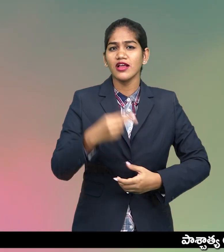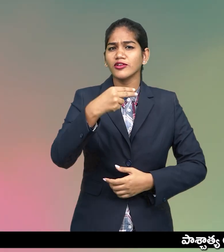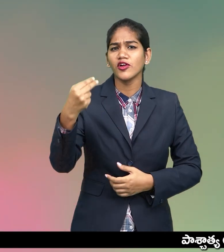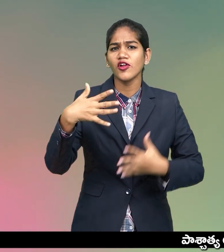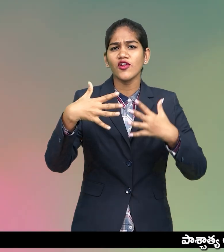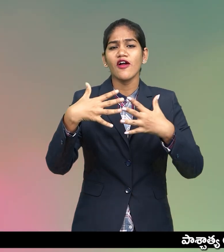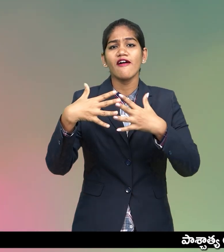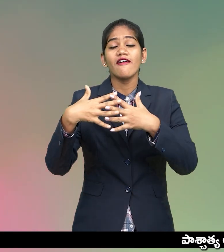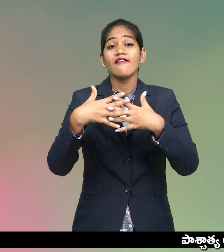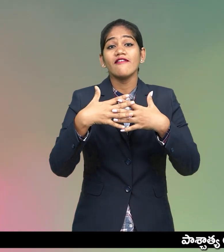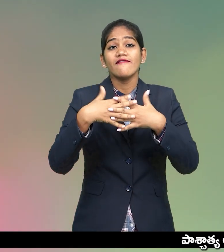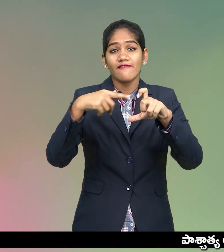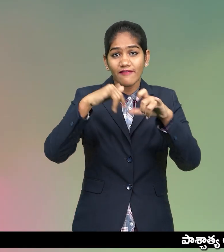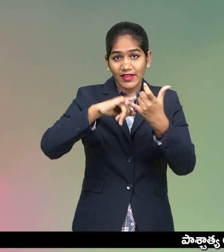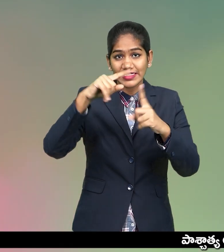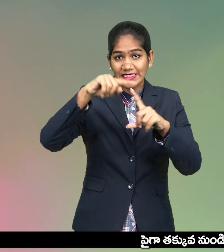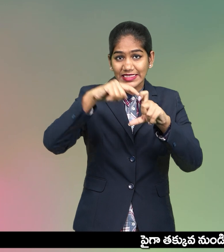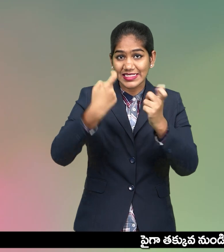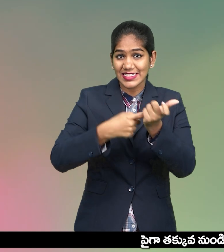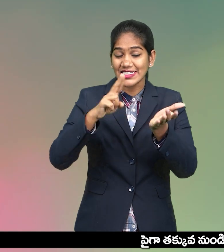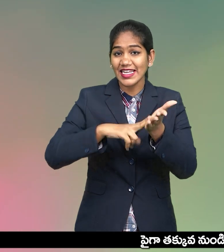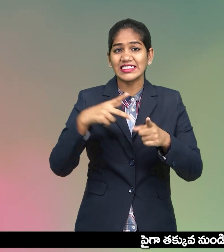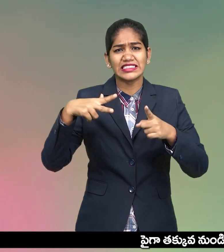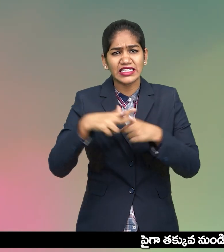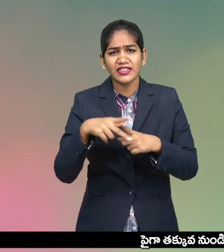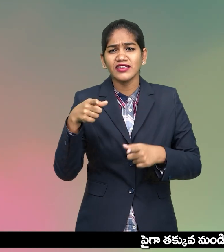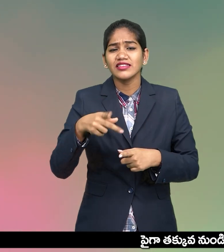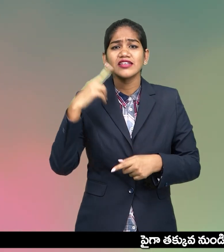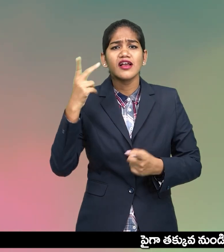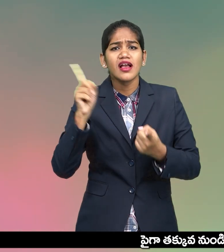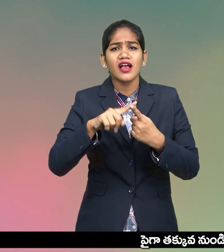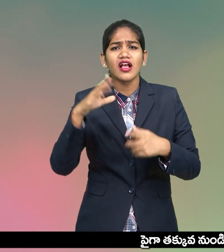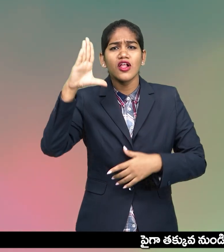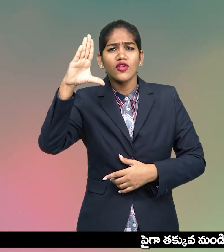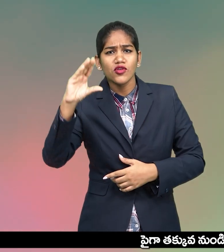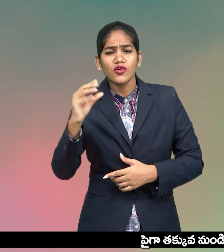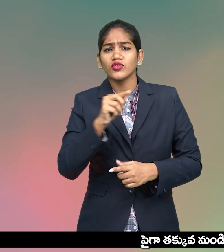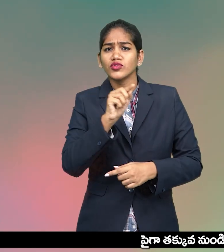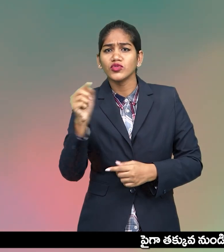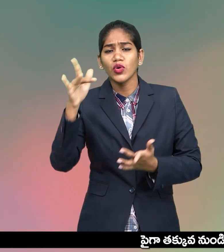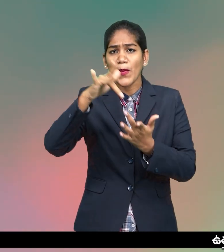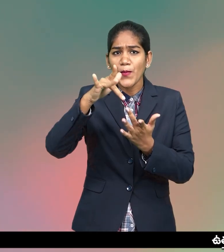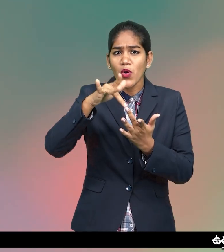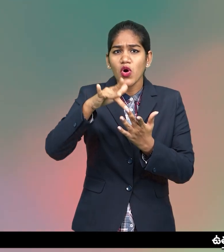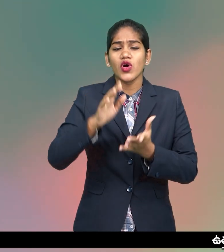పాశ్చాత్య అవాంతరాలు అంటారు. పైగా తక్కువ నుండి మోస్తరు వర్షపాతం కలిగిస్తుంది. ఉత్తర